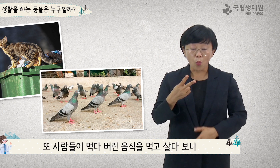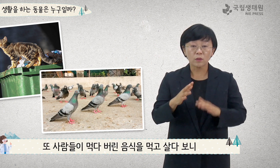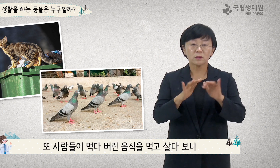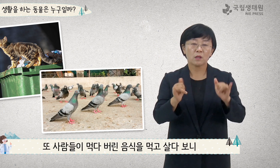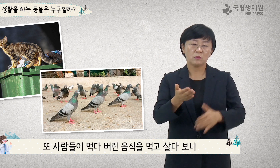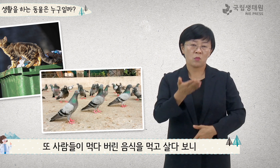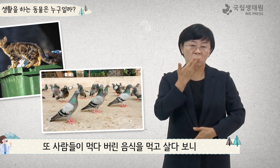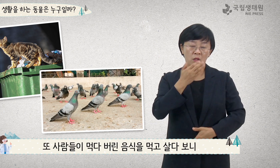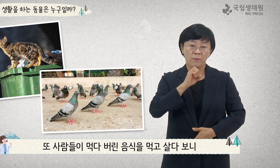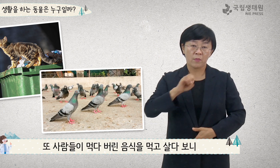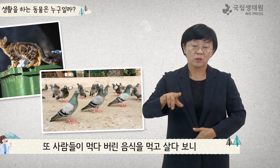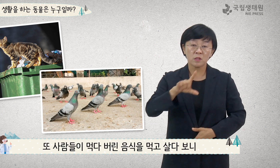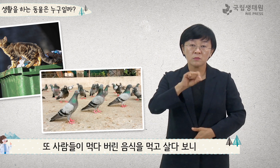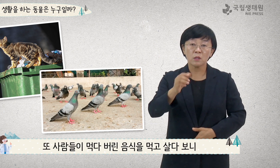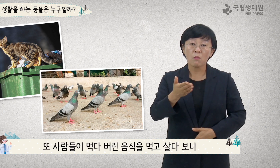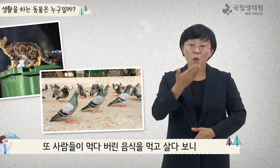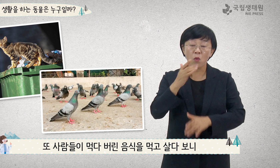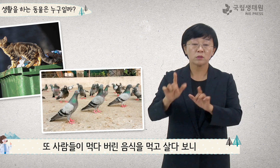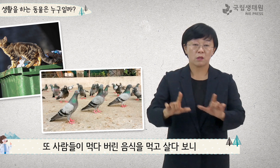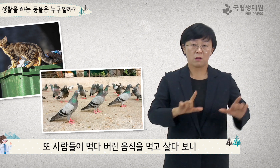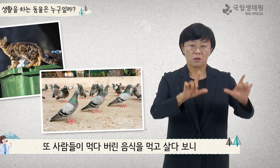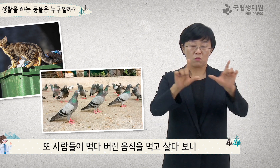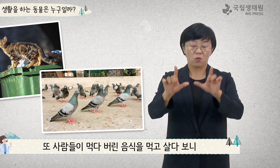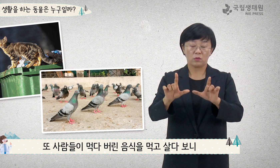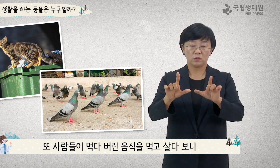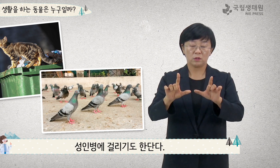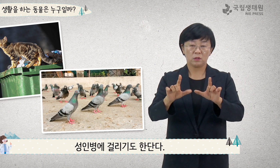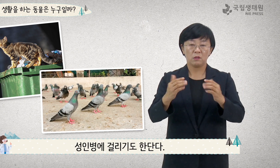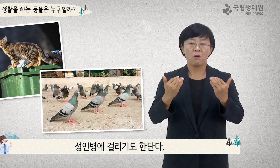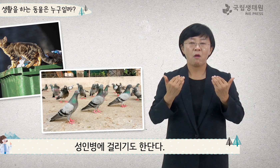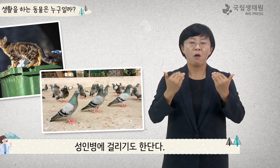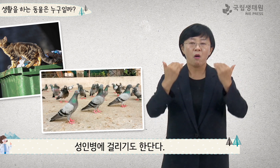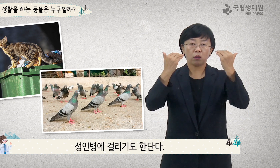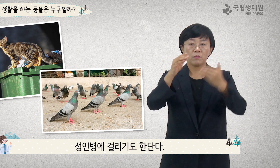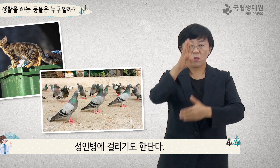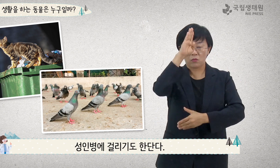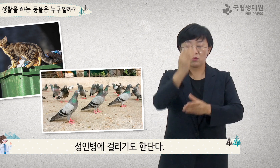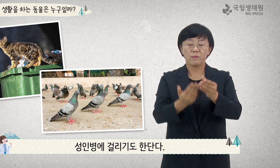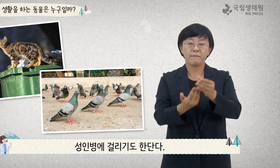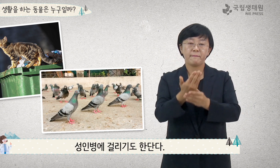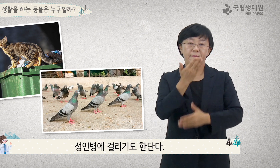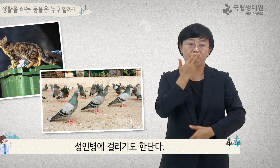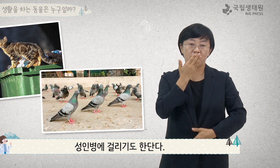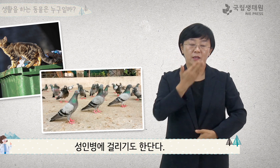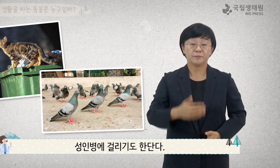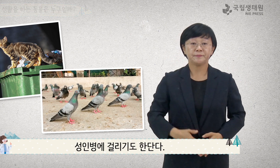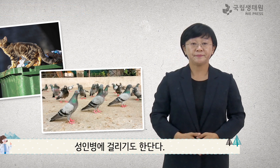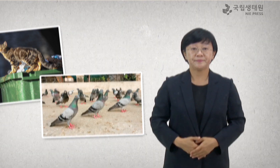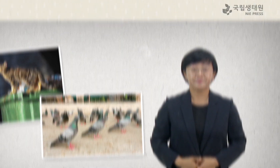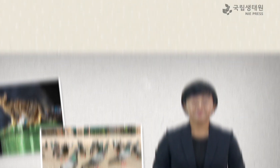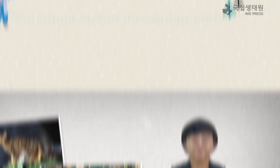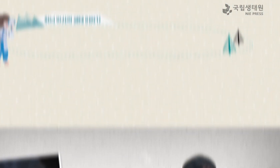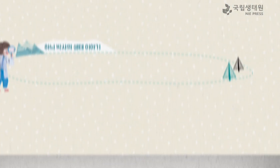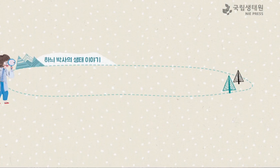또 사람들이 먹다 버린 음식을 먹고 살다 보니 성인병에 걸리기도 한단다.